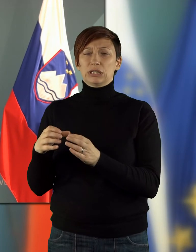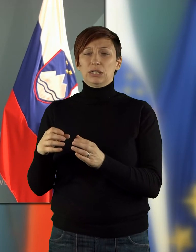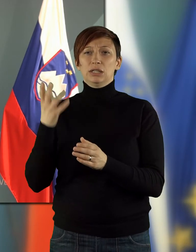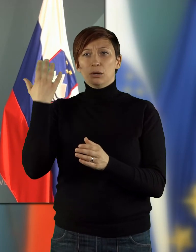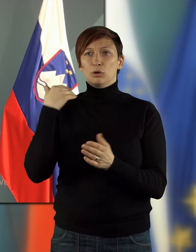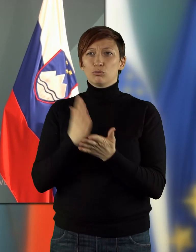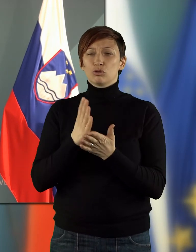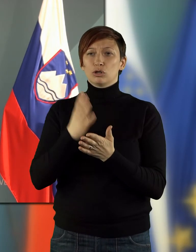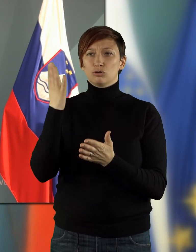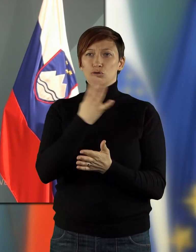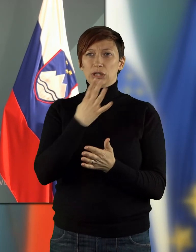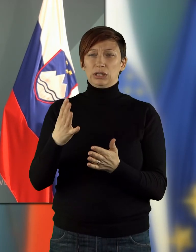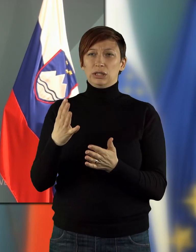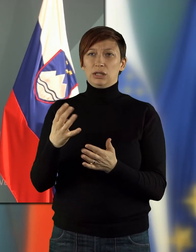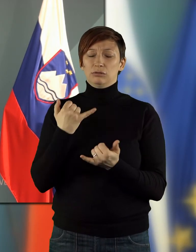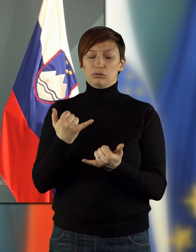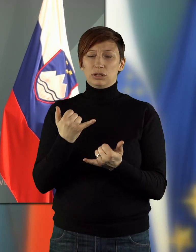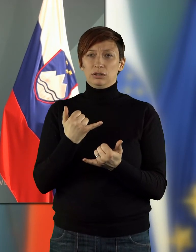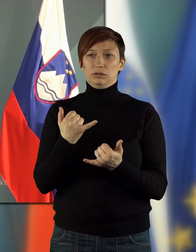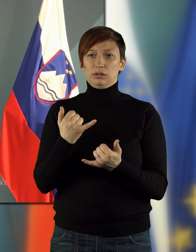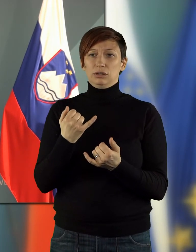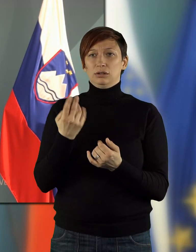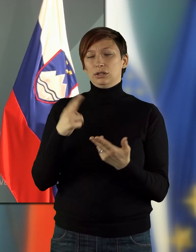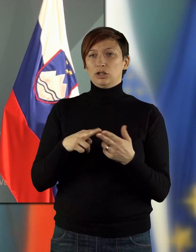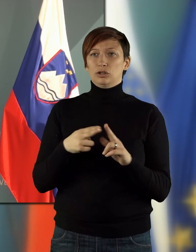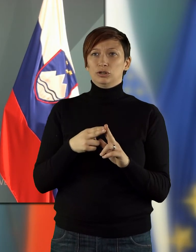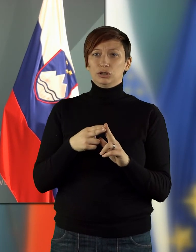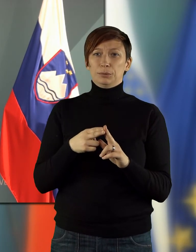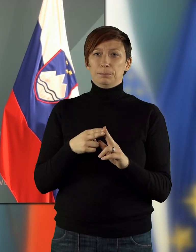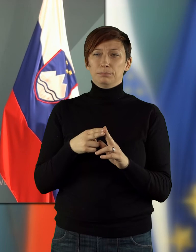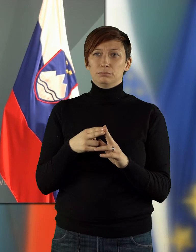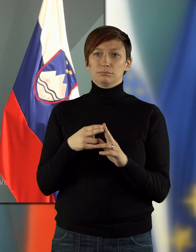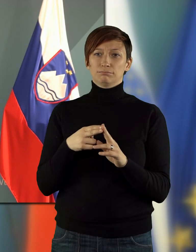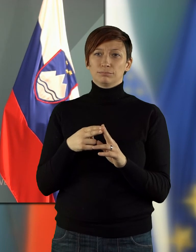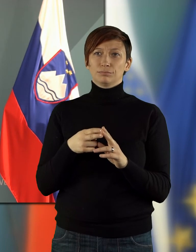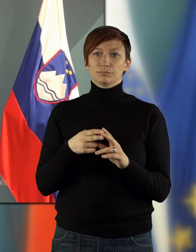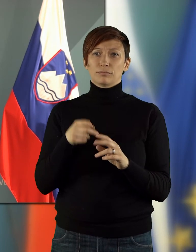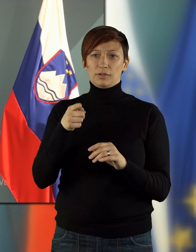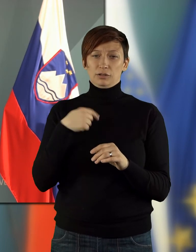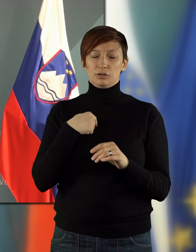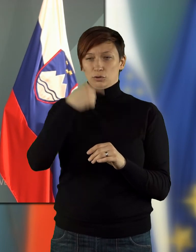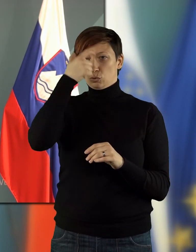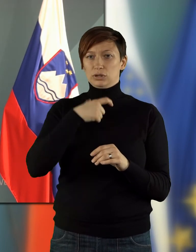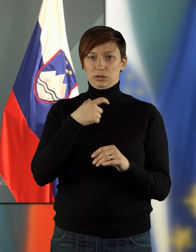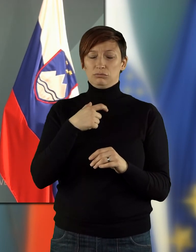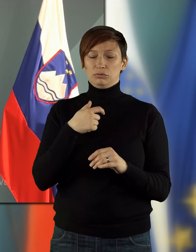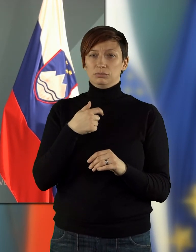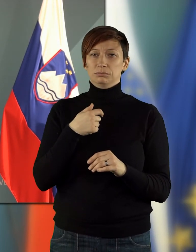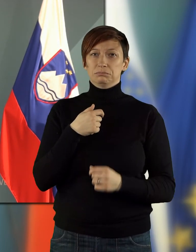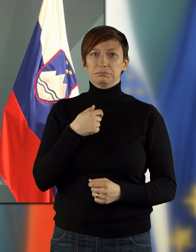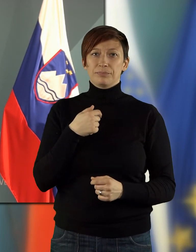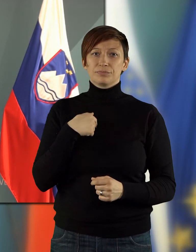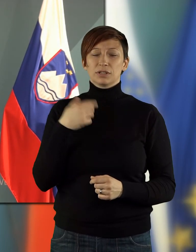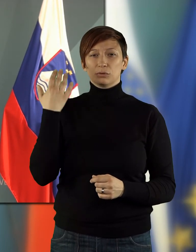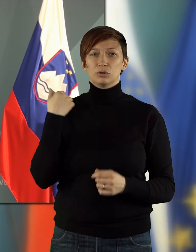vojske, ne, v bistvu je bilo že štirikrat v bistvu do zdaj na nek način, ne. Čeprav smo, v bistvu, no, jaz osebno, vsaj